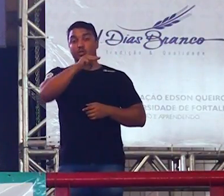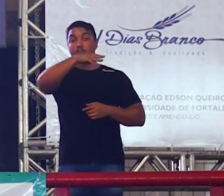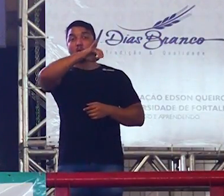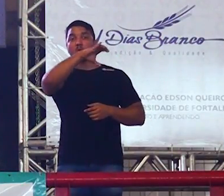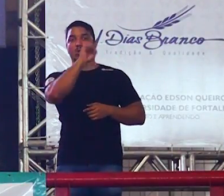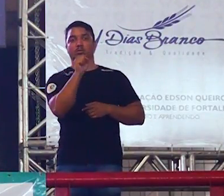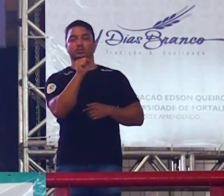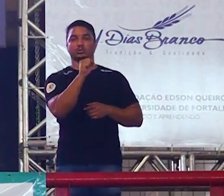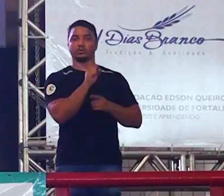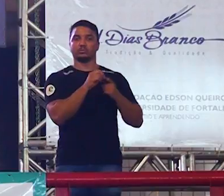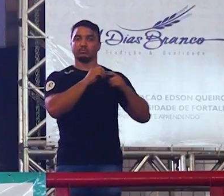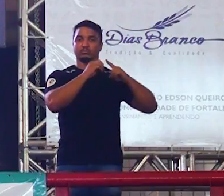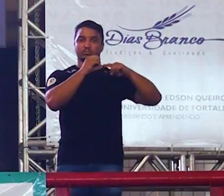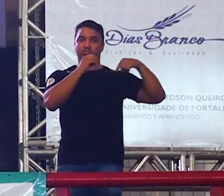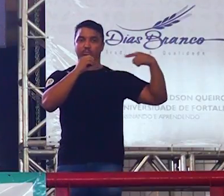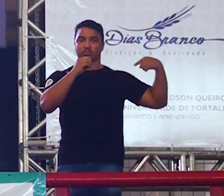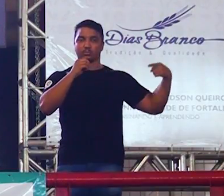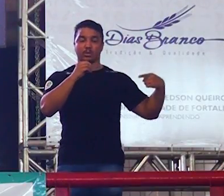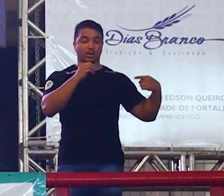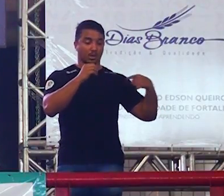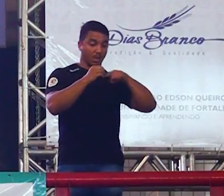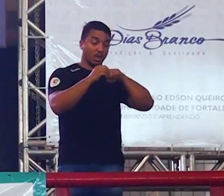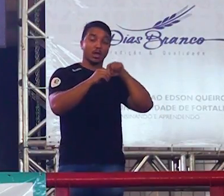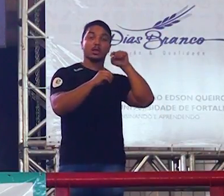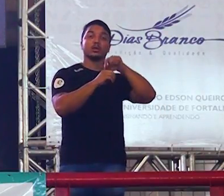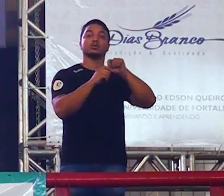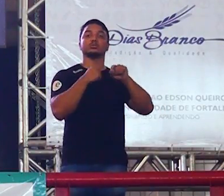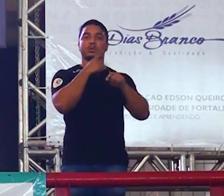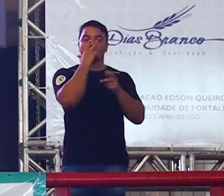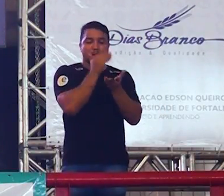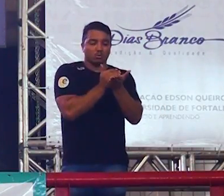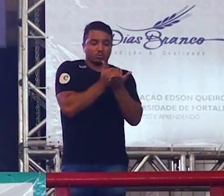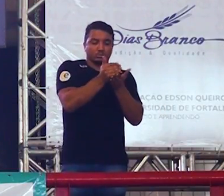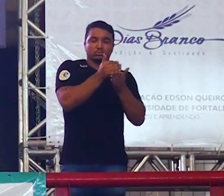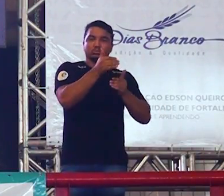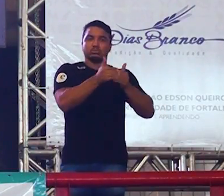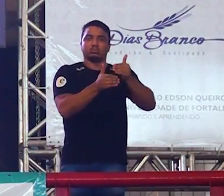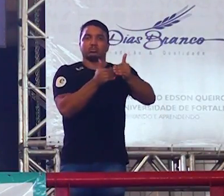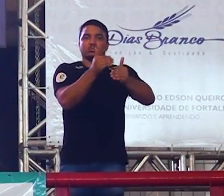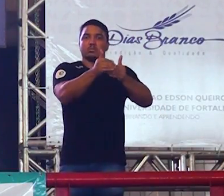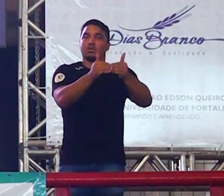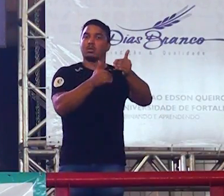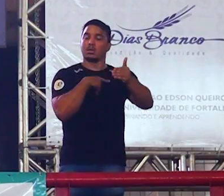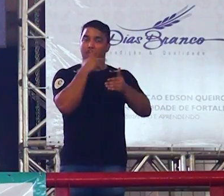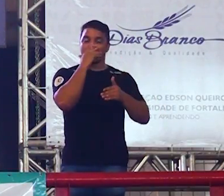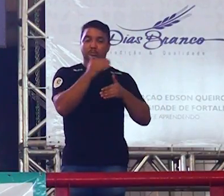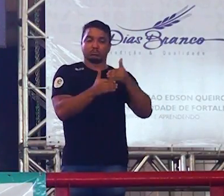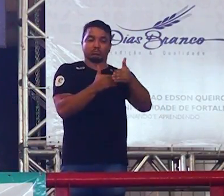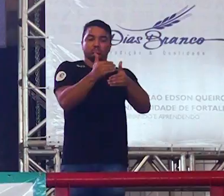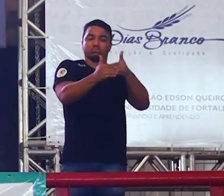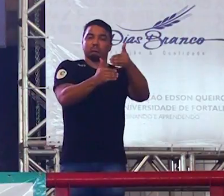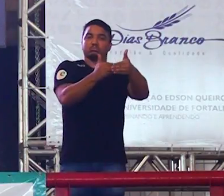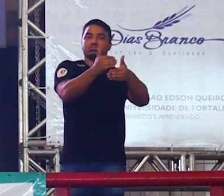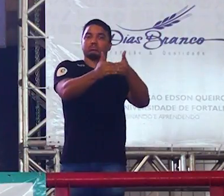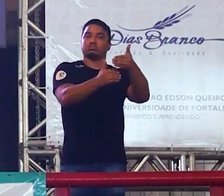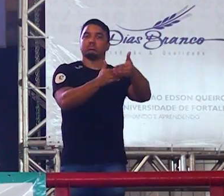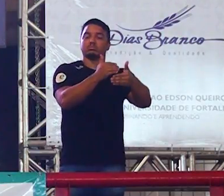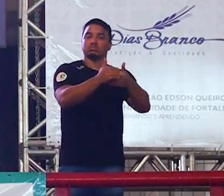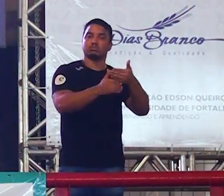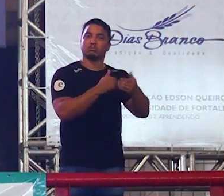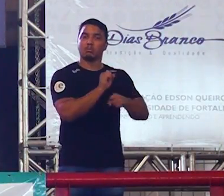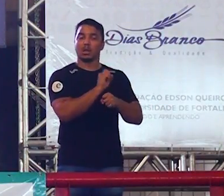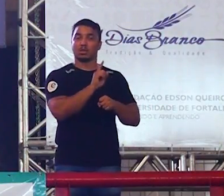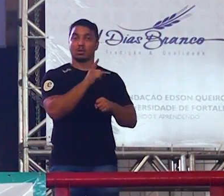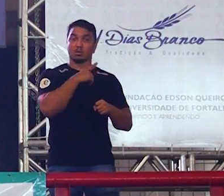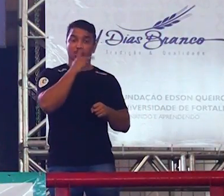de espermatozoides. E essa produção, quando começa, ela é contínua. E quando chega